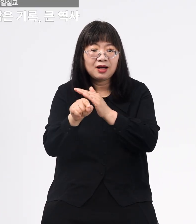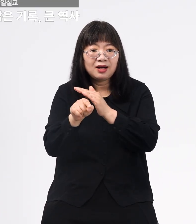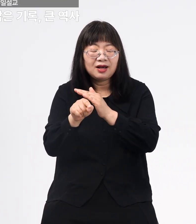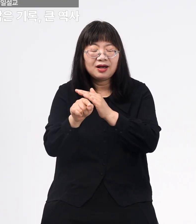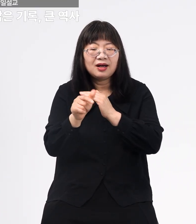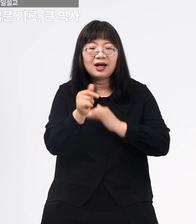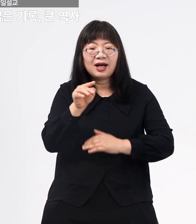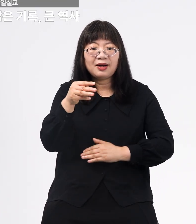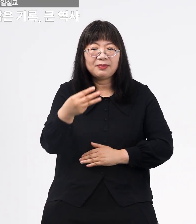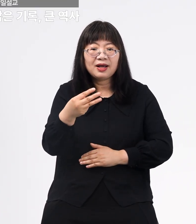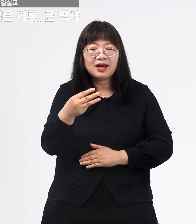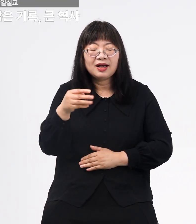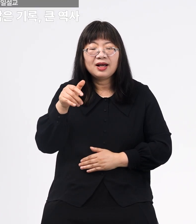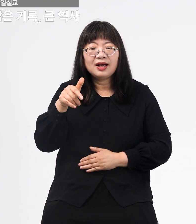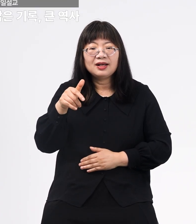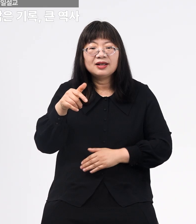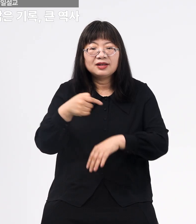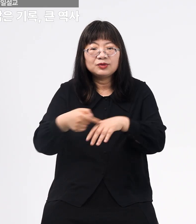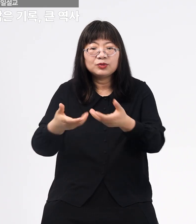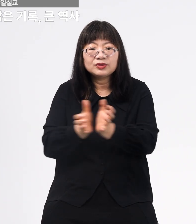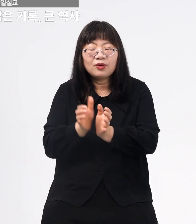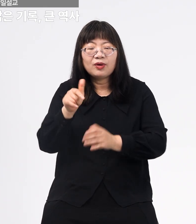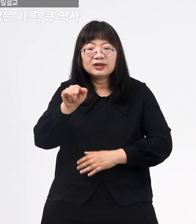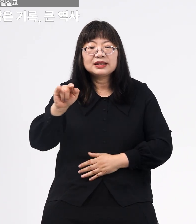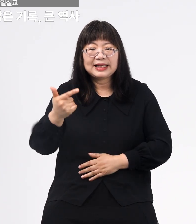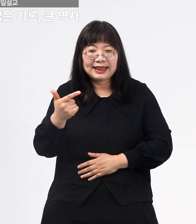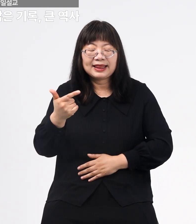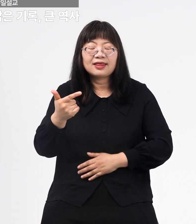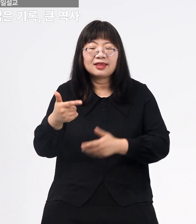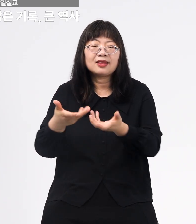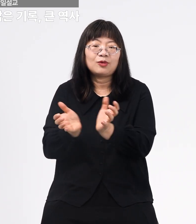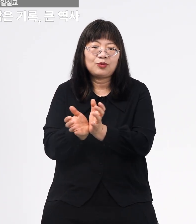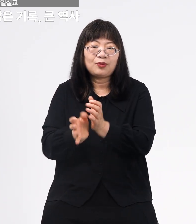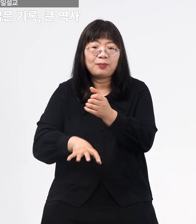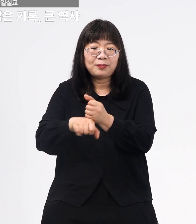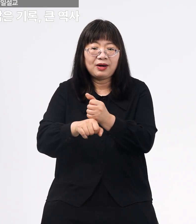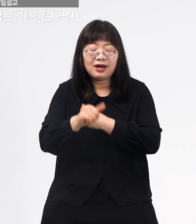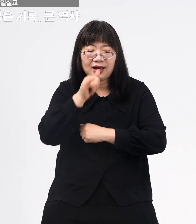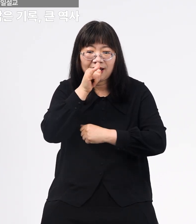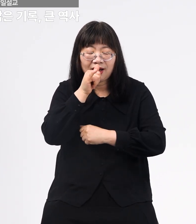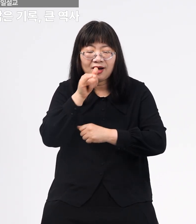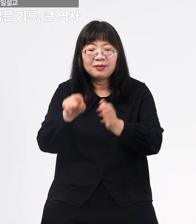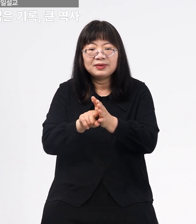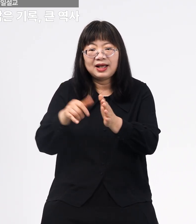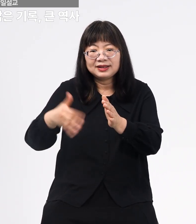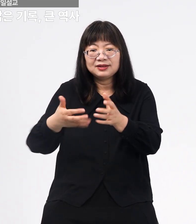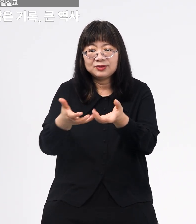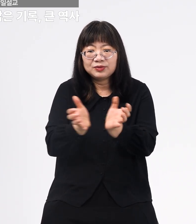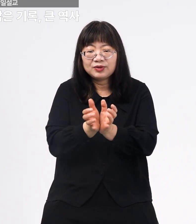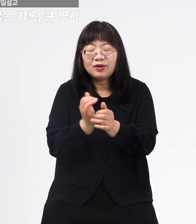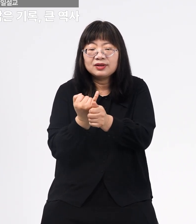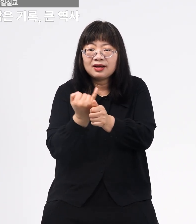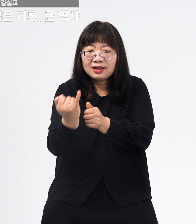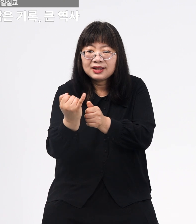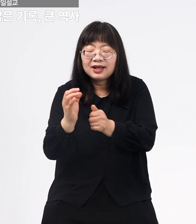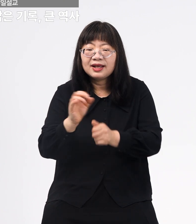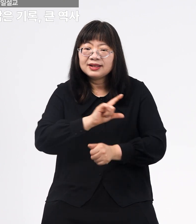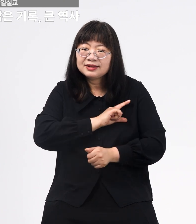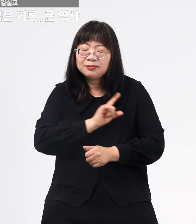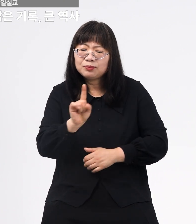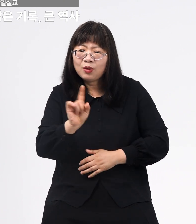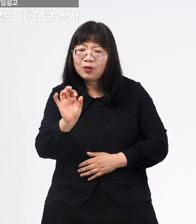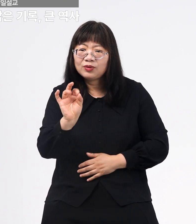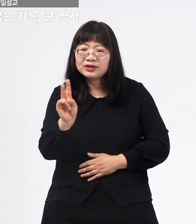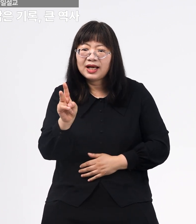그 하벨이 겐 사람이에요. 이방인이죠. 근데 그 아내가 야엘입니다.